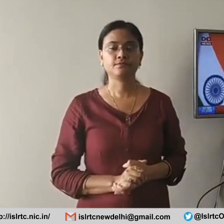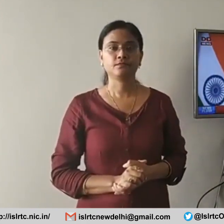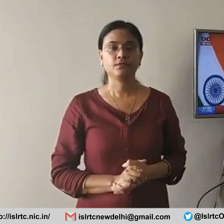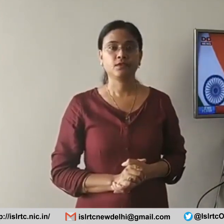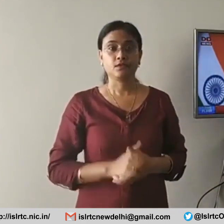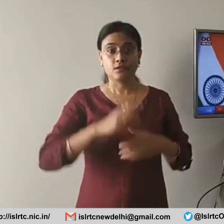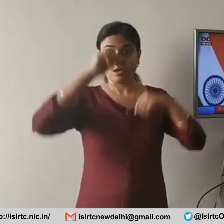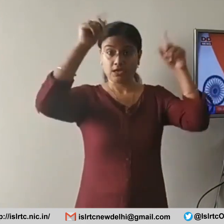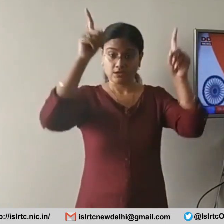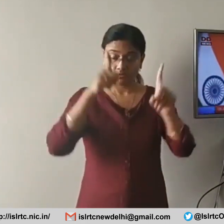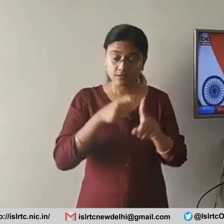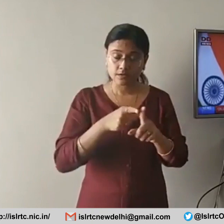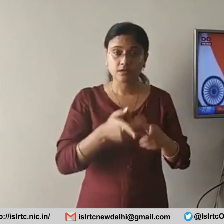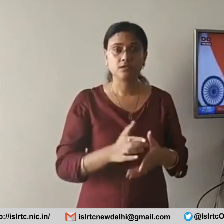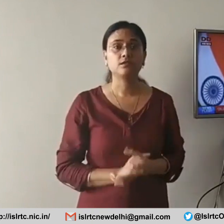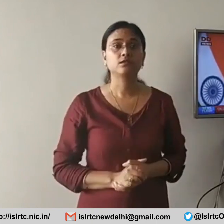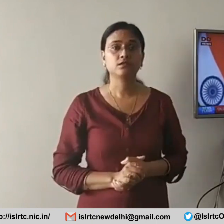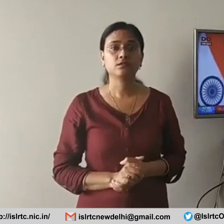भारत ने